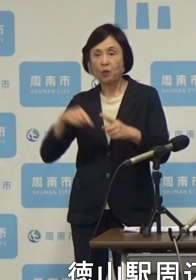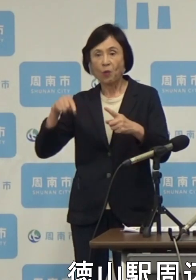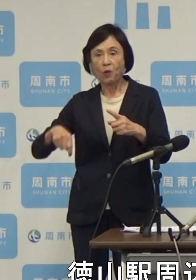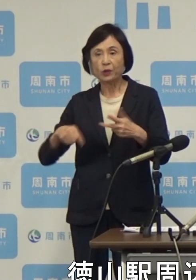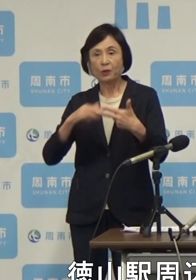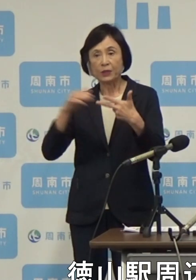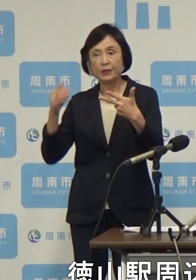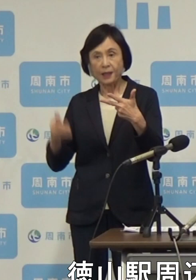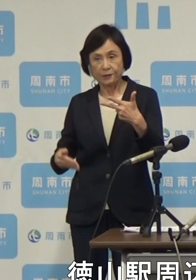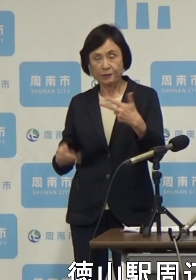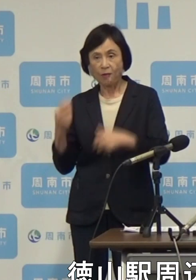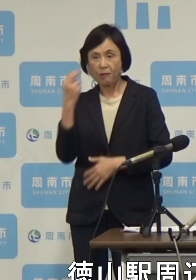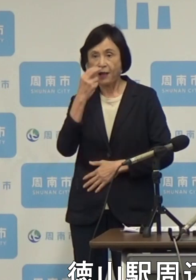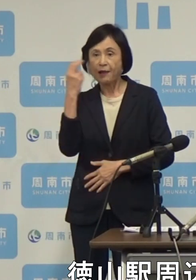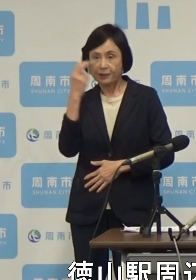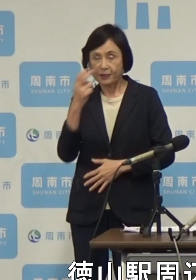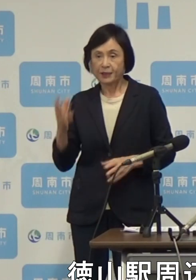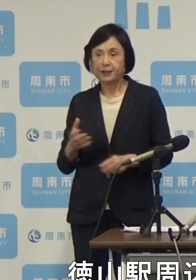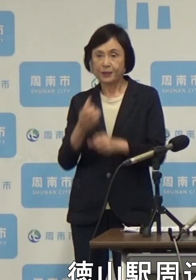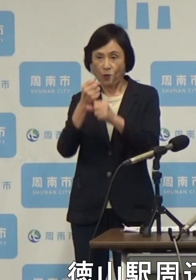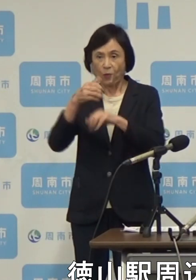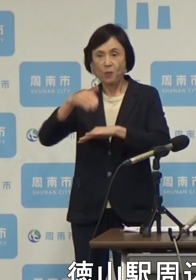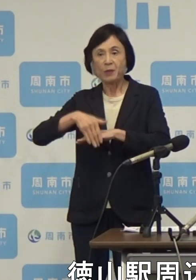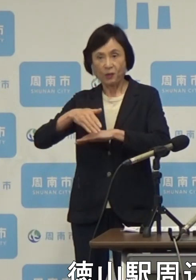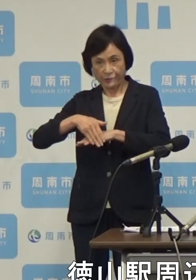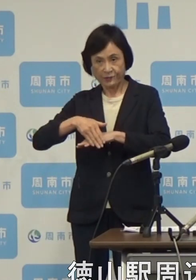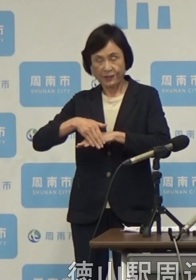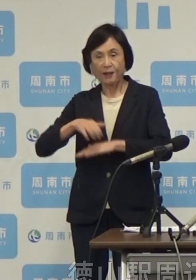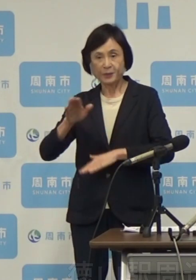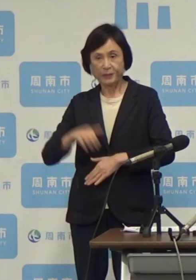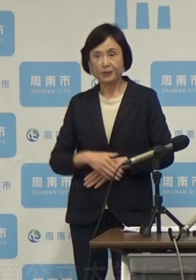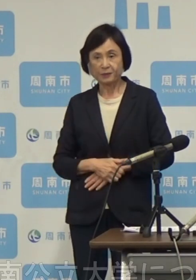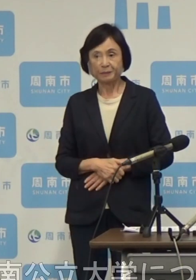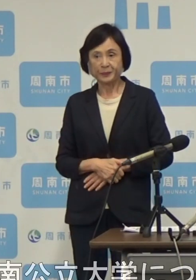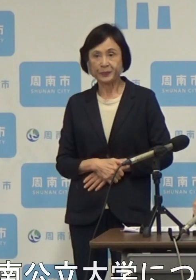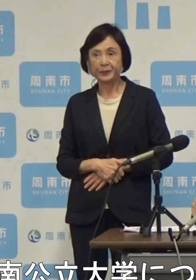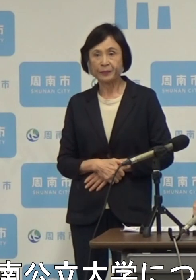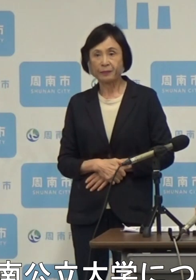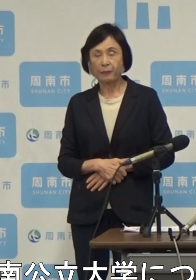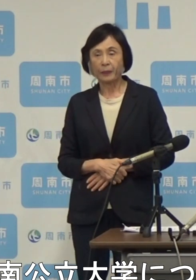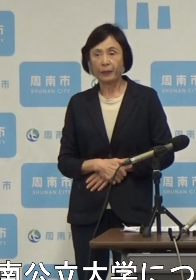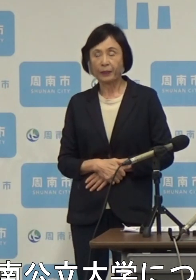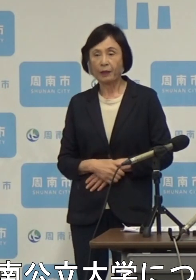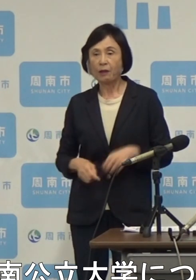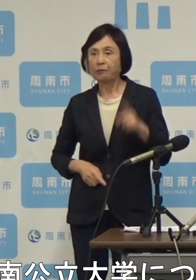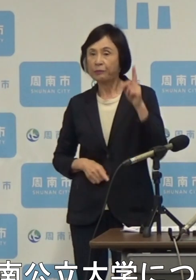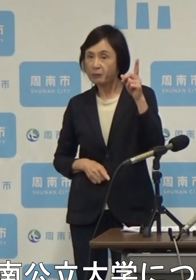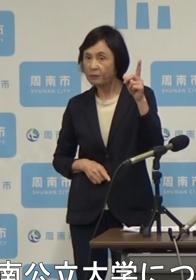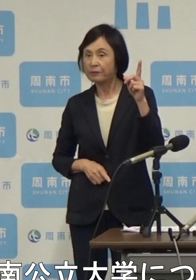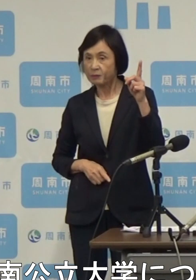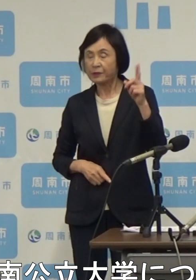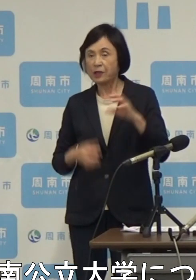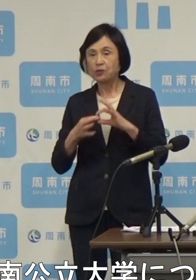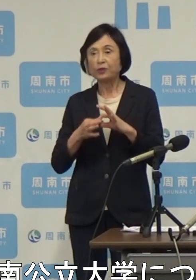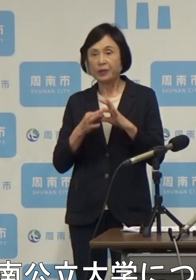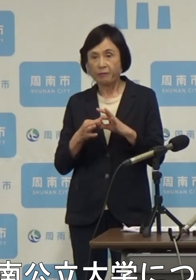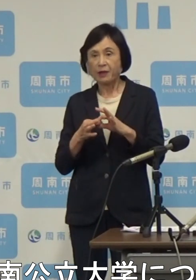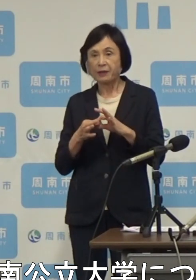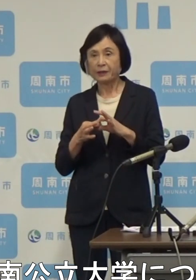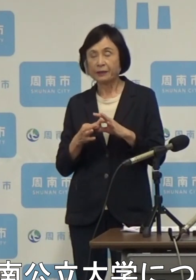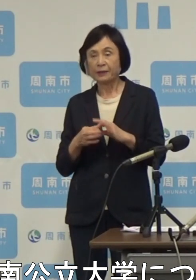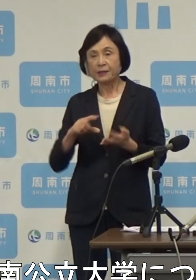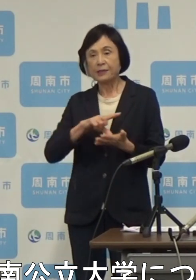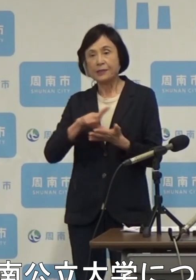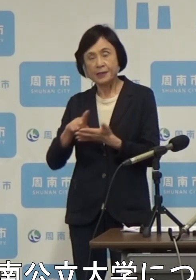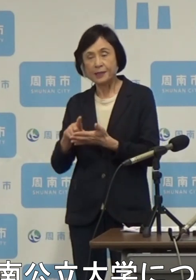共施設を管理する総合窓口機能があります。周南公立大学につきましては、